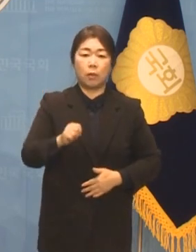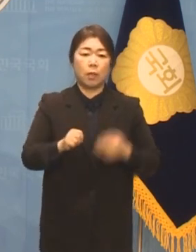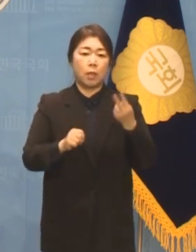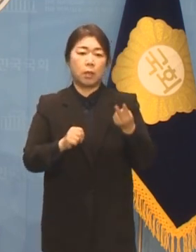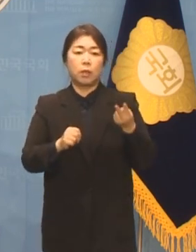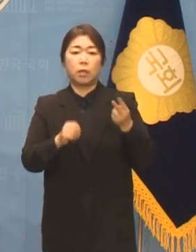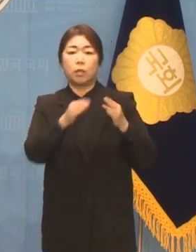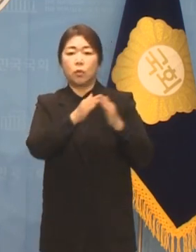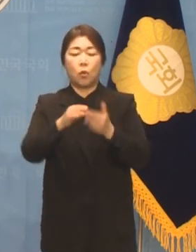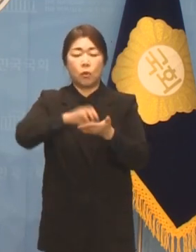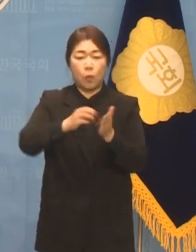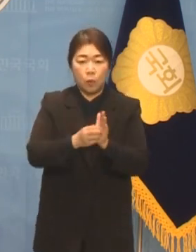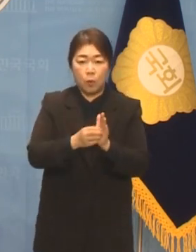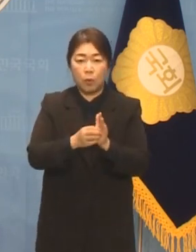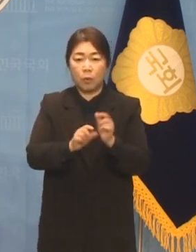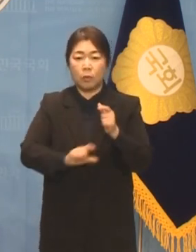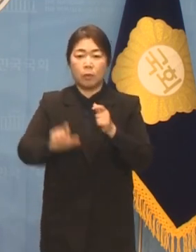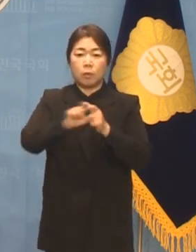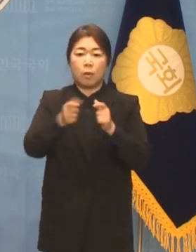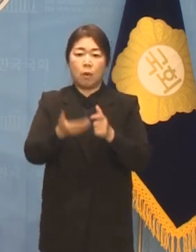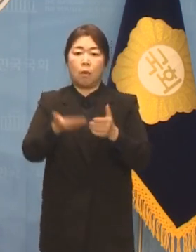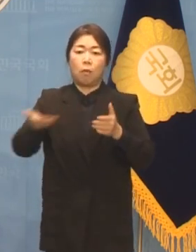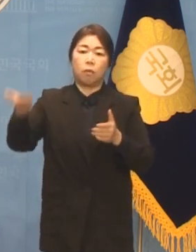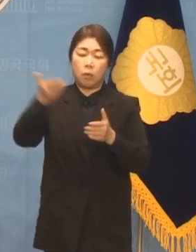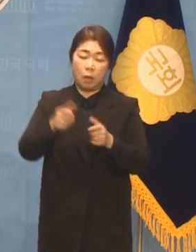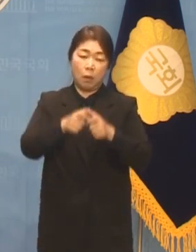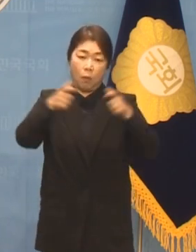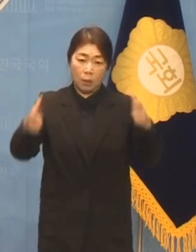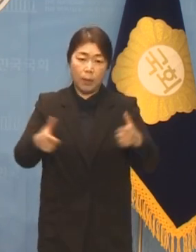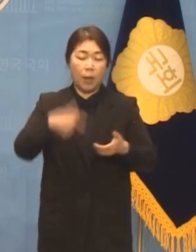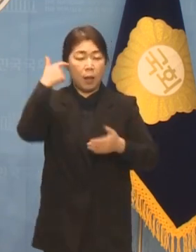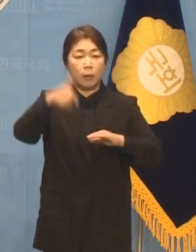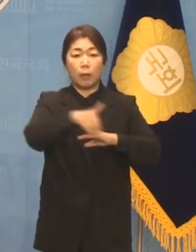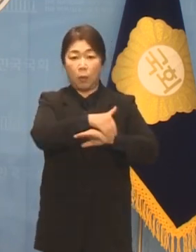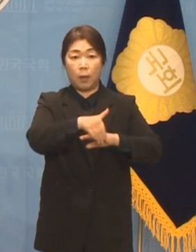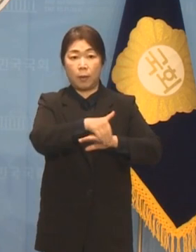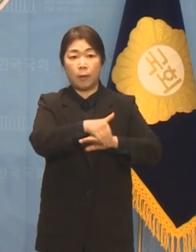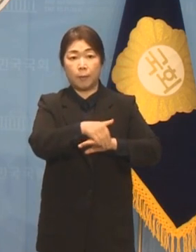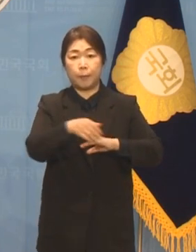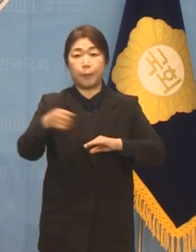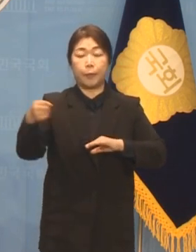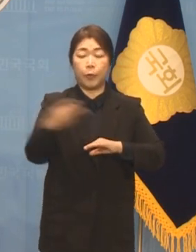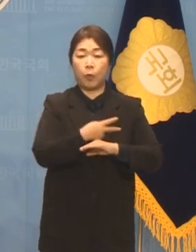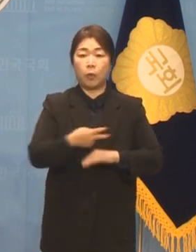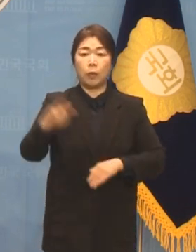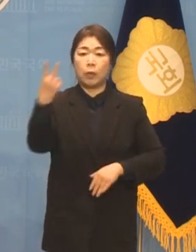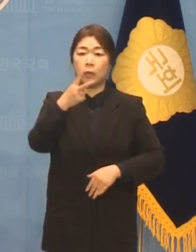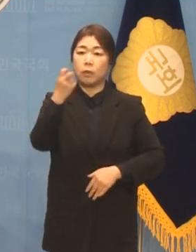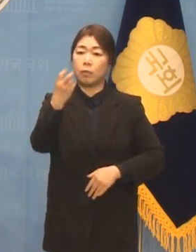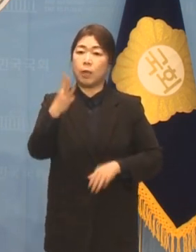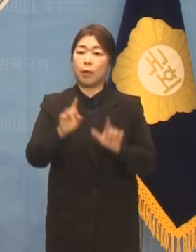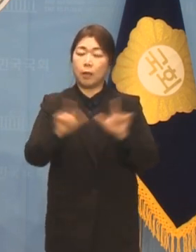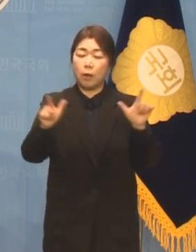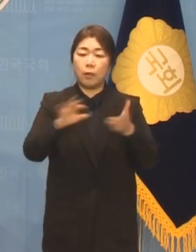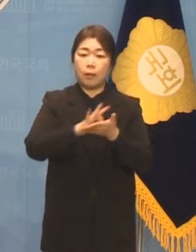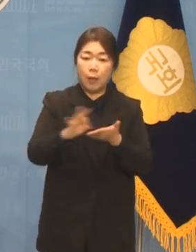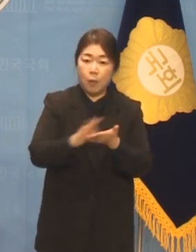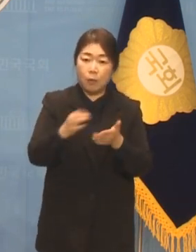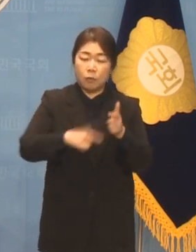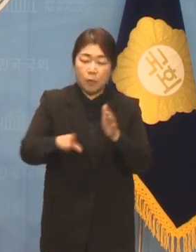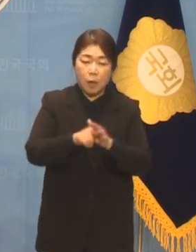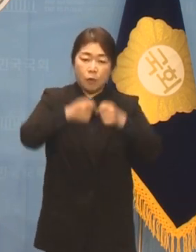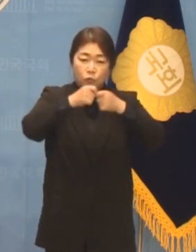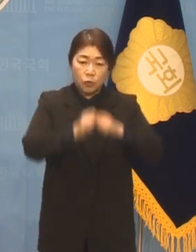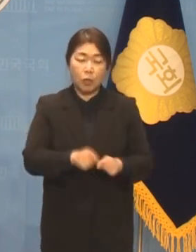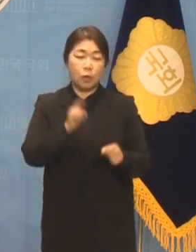원 수준 이상으로 확보를 하겠다는 계획과 함께 2024년 내 집행하기 위한 구체적인